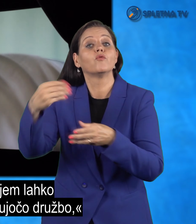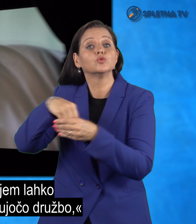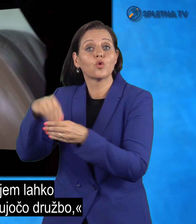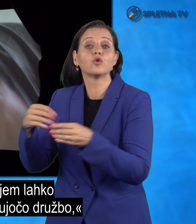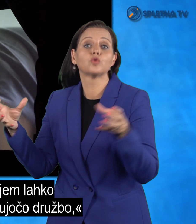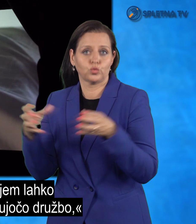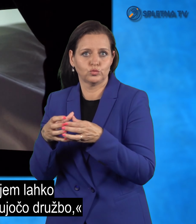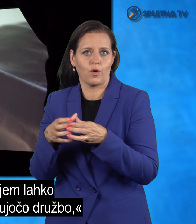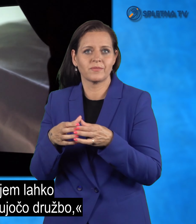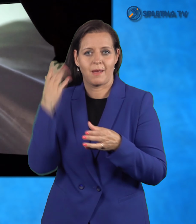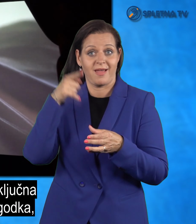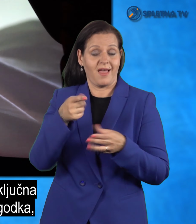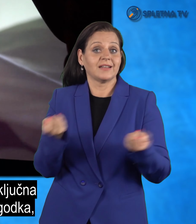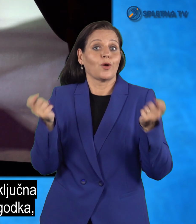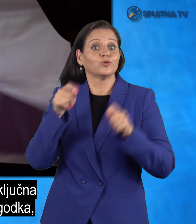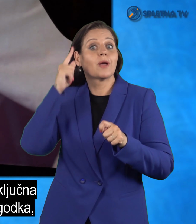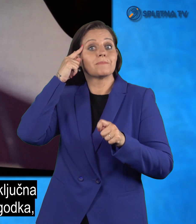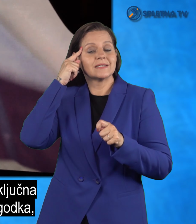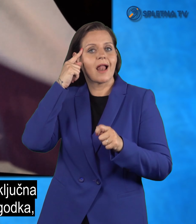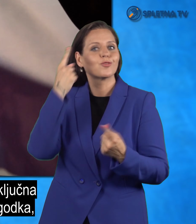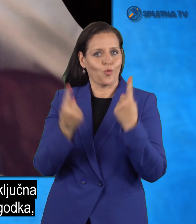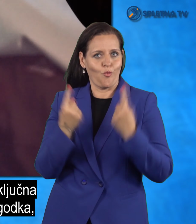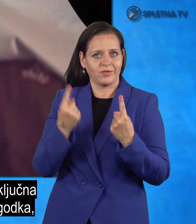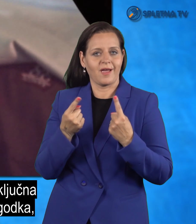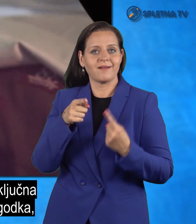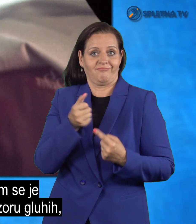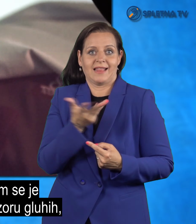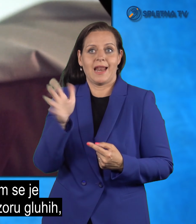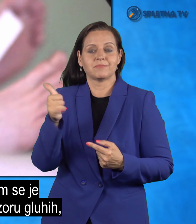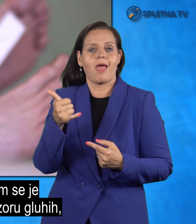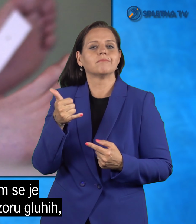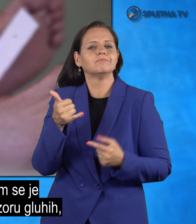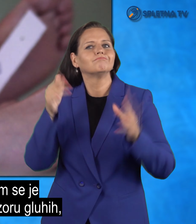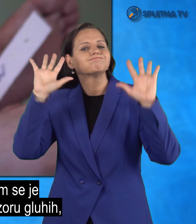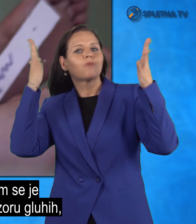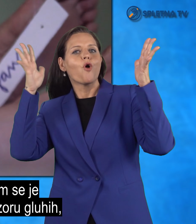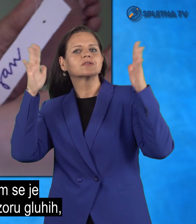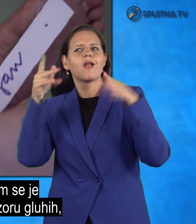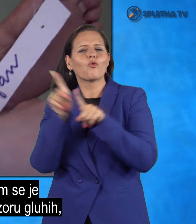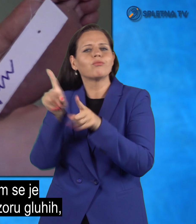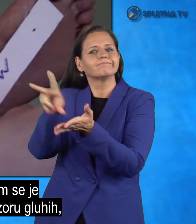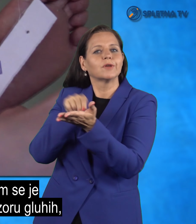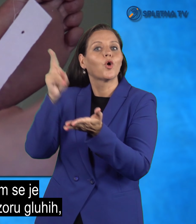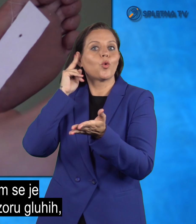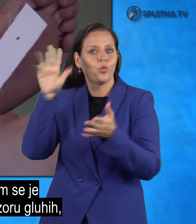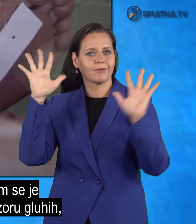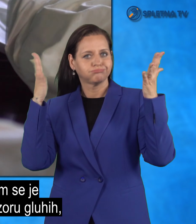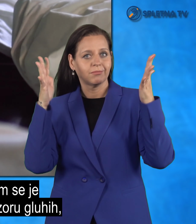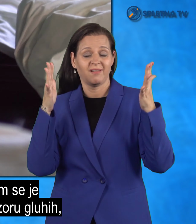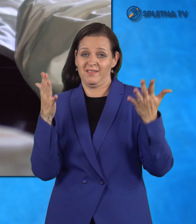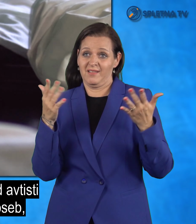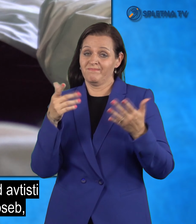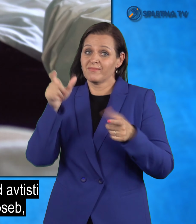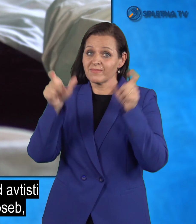vključujočo družbo. Je bila zaključna misel dogodka, na katerem se je ploskalo po vzoru